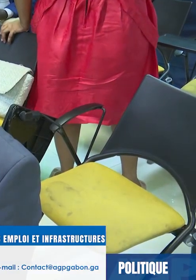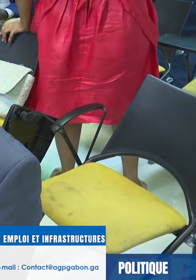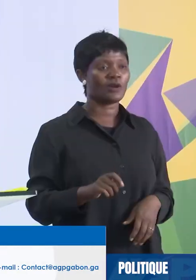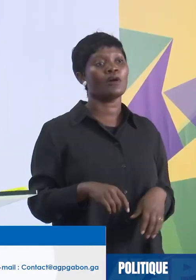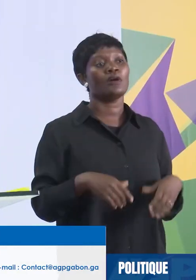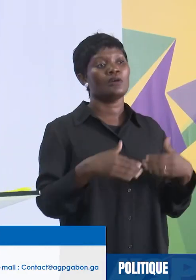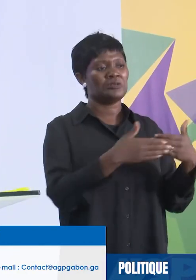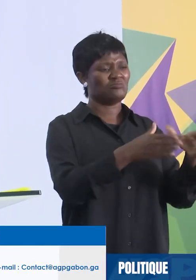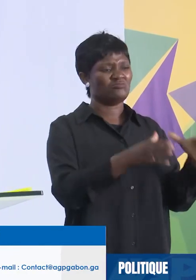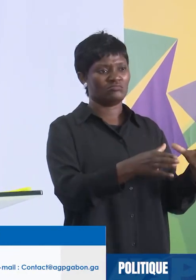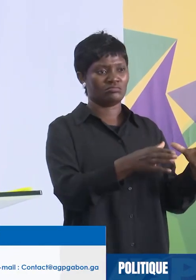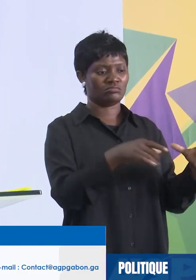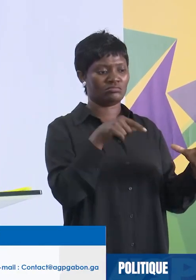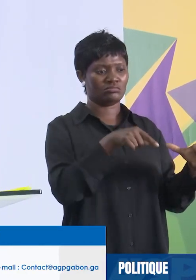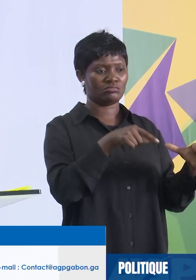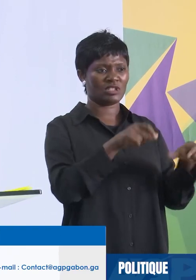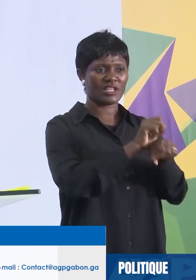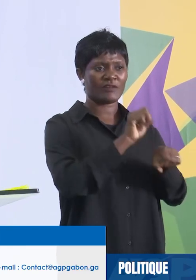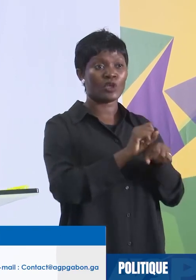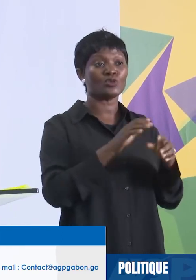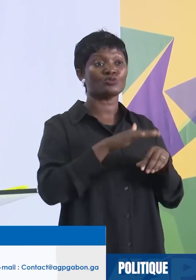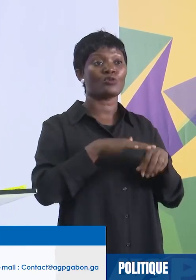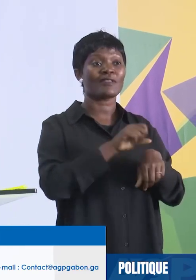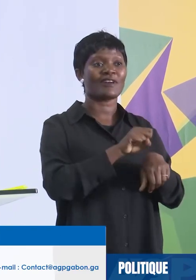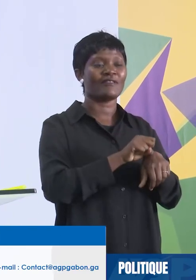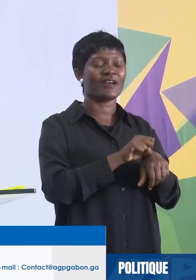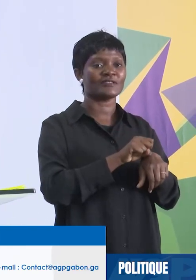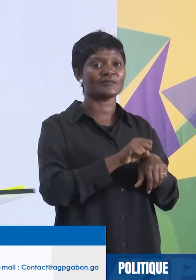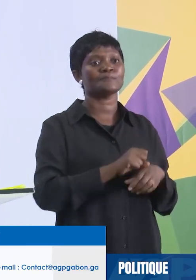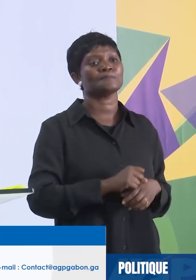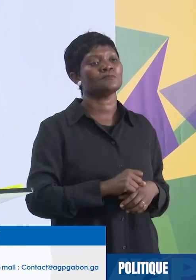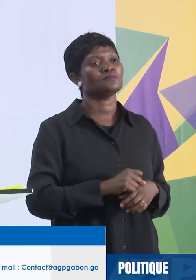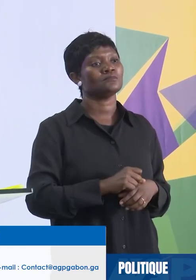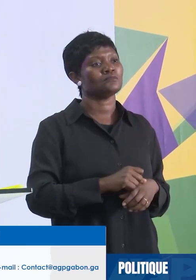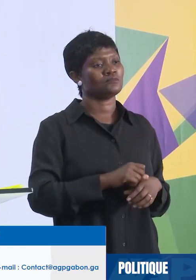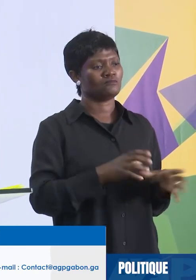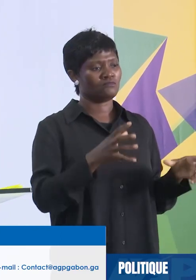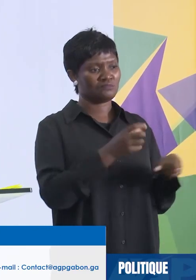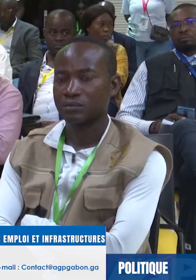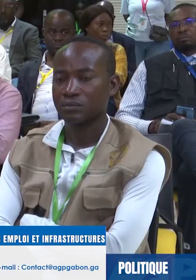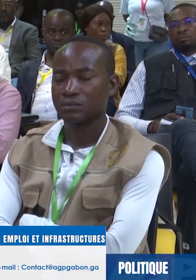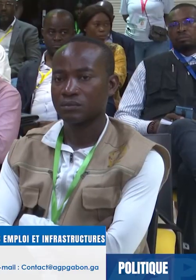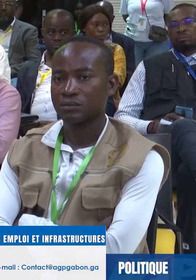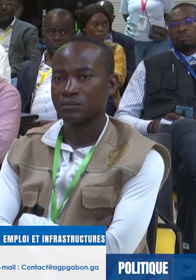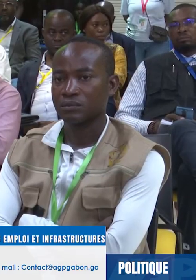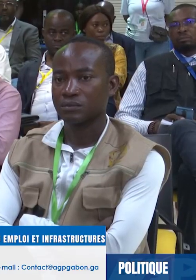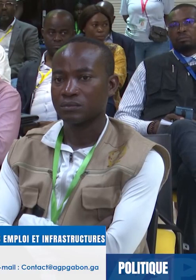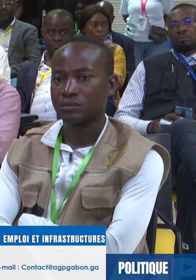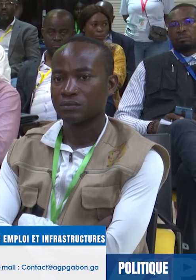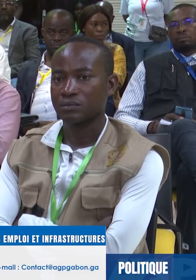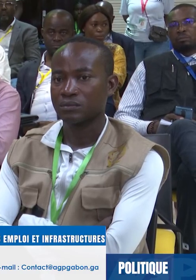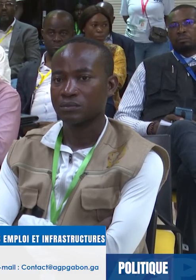'atelier sur l'emploi a bouclé avec la question de l'auto-emploi et ouvert des réflexions